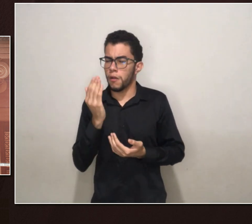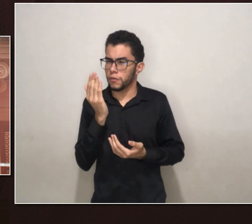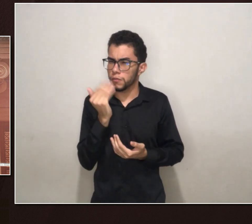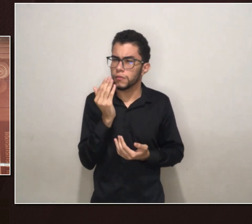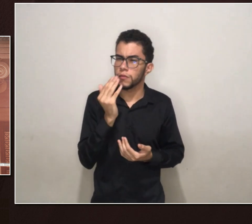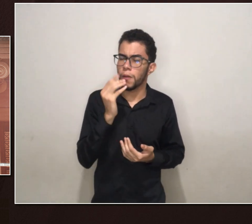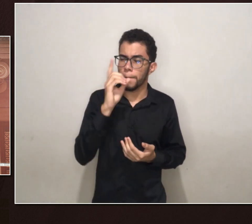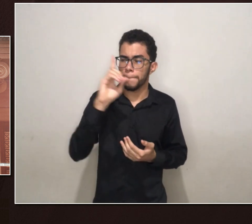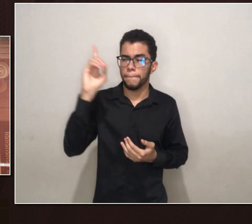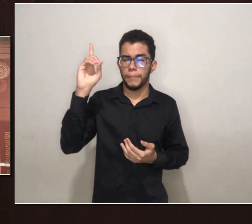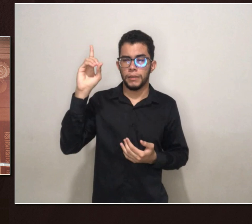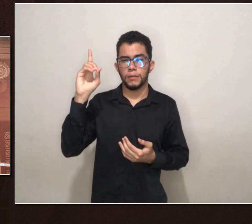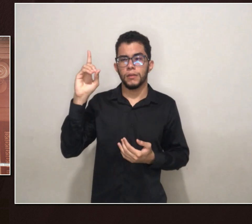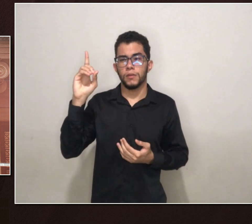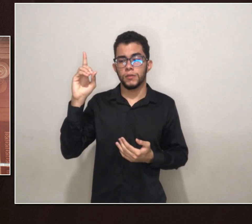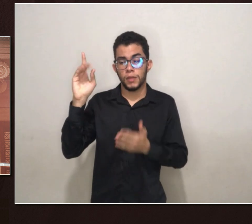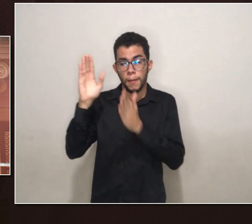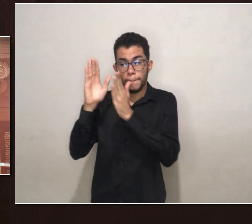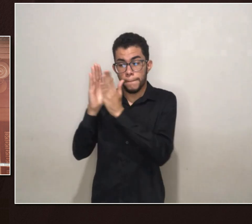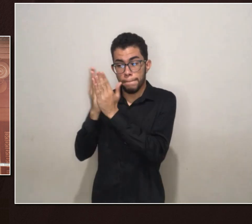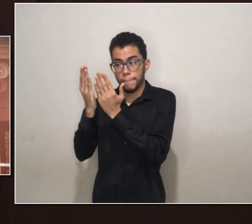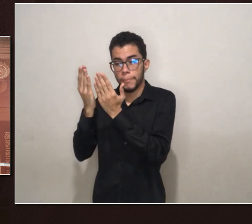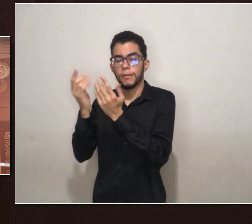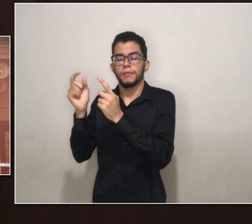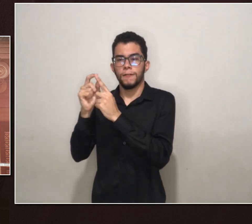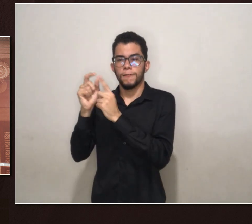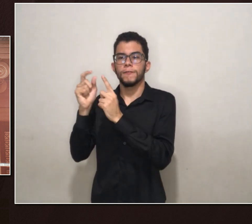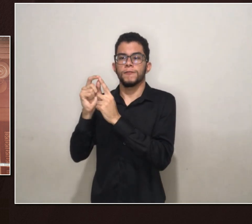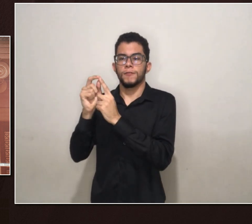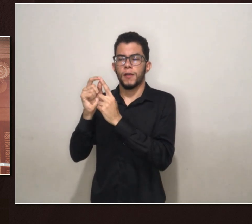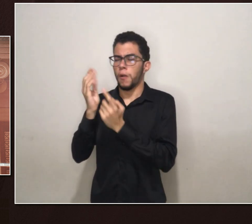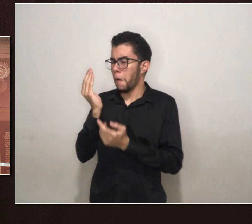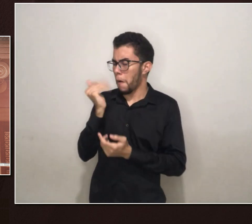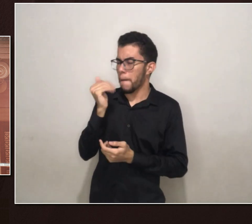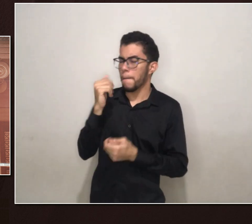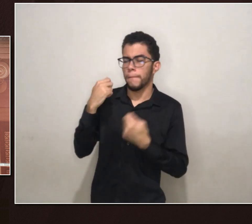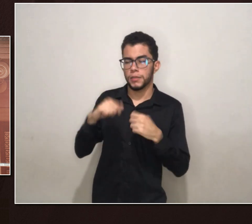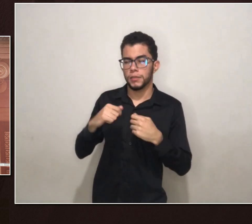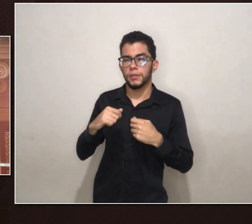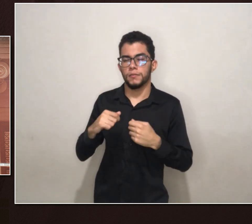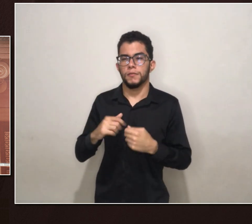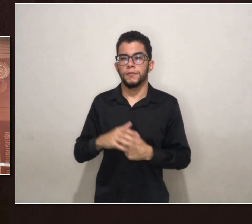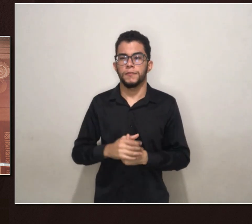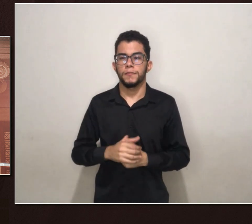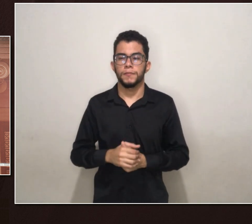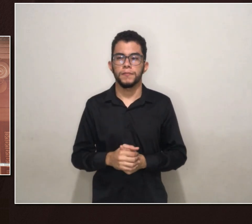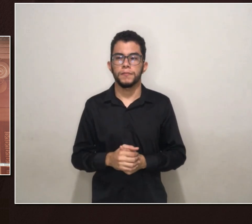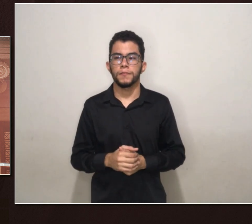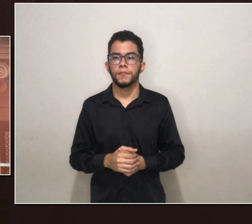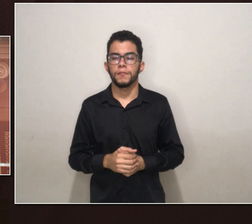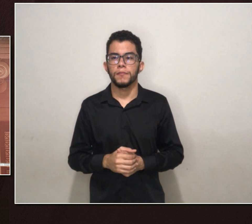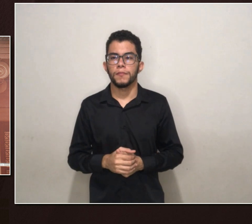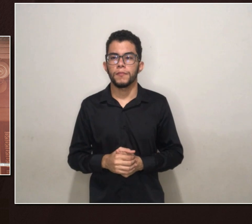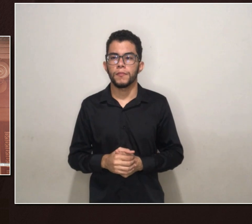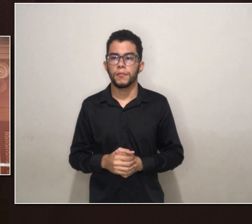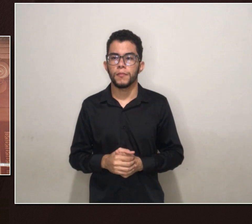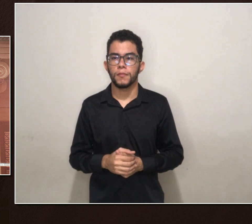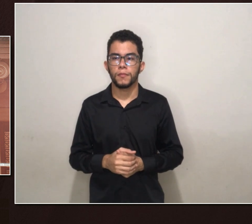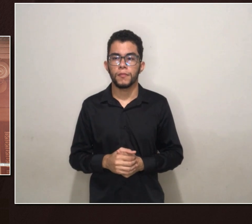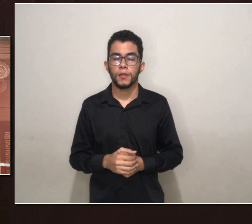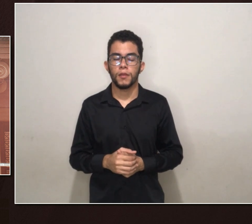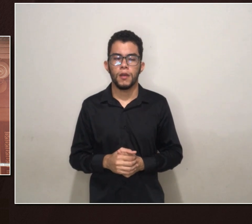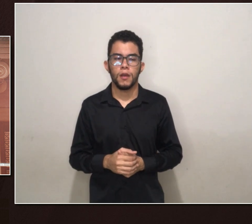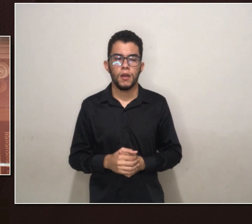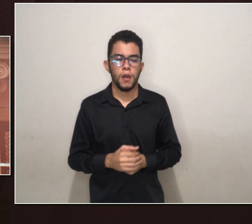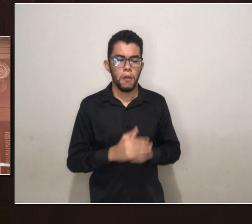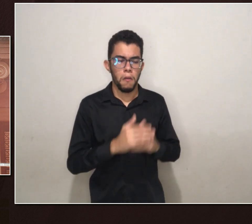se encontra no paraíso de Deus. Irmãos, o apego ao cargo, como eu disse, ao